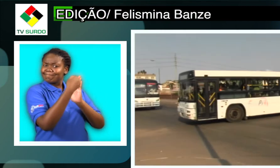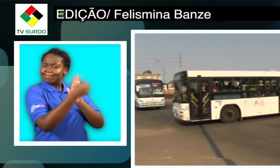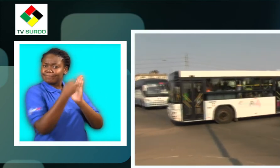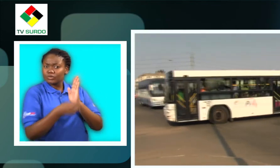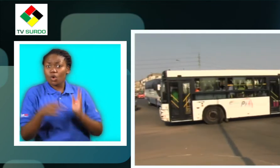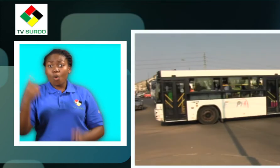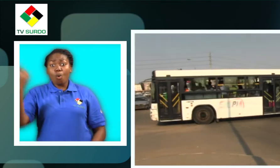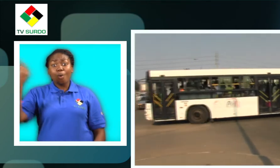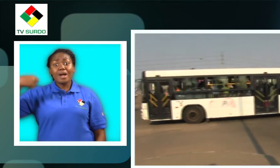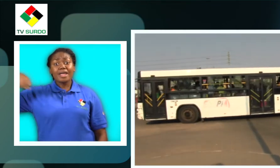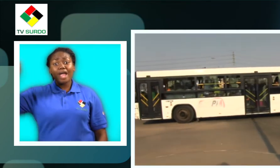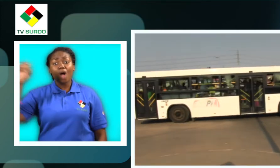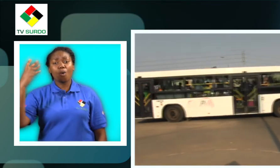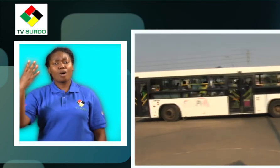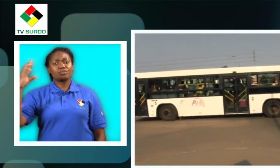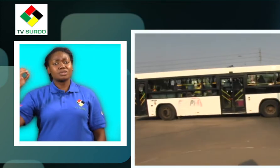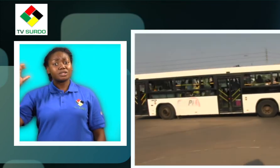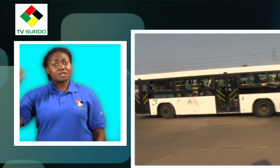trabalhadores.